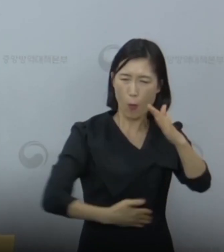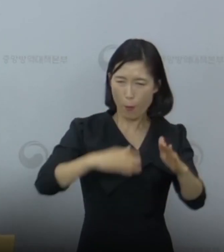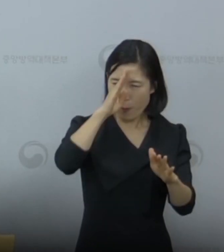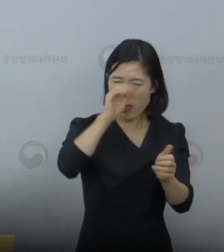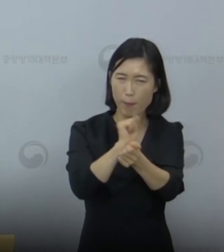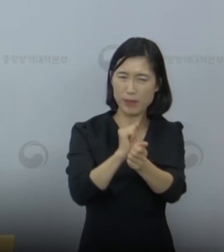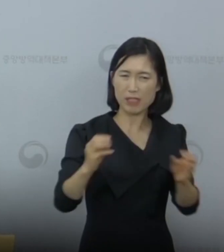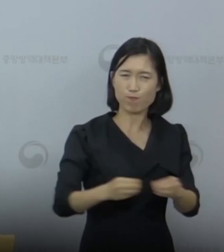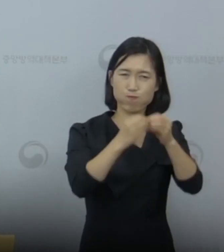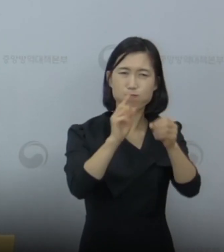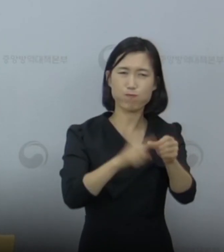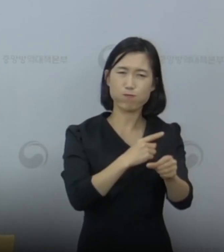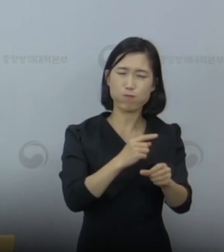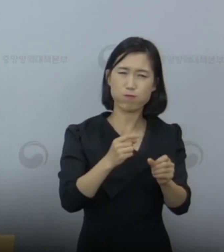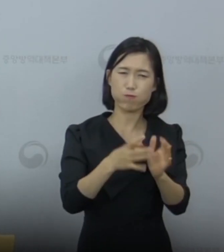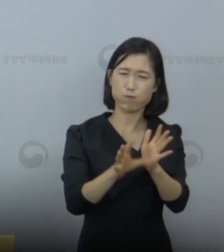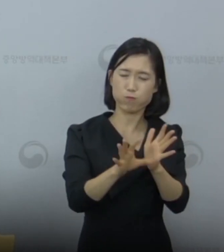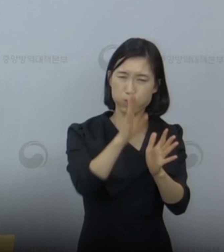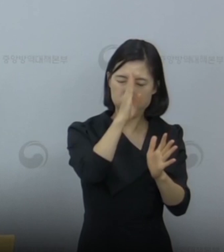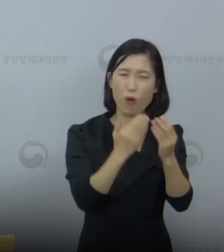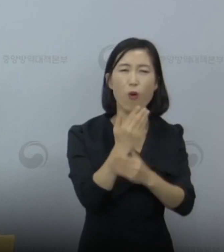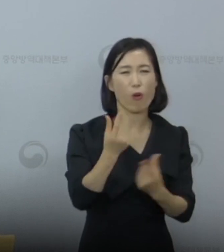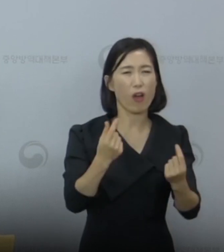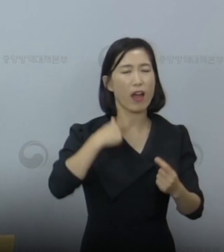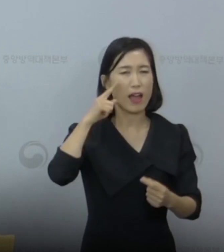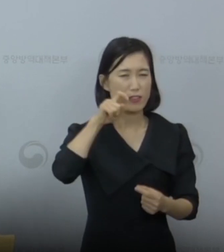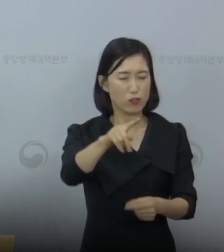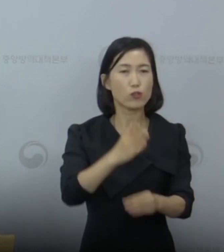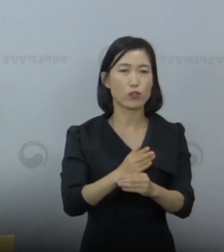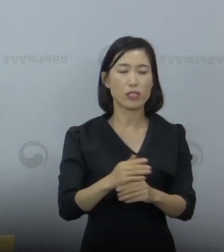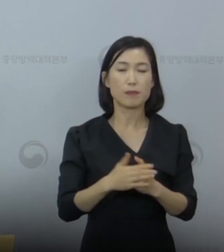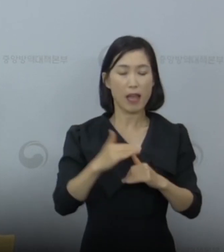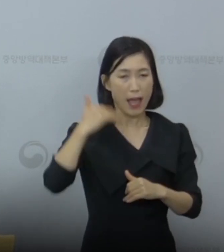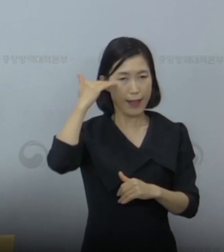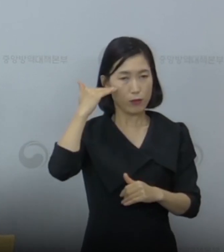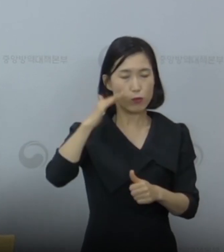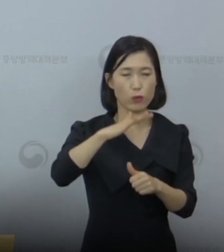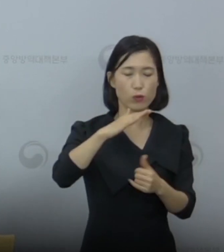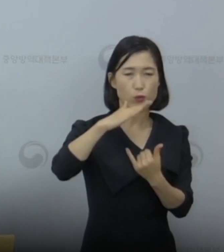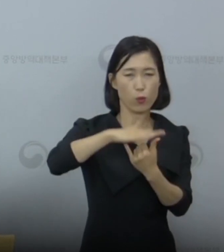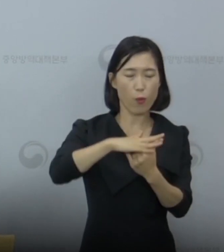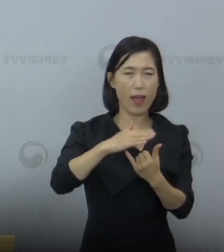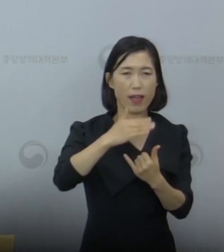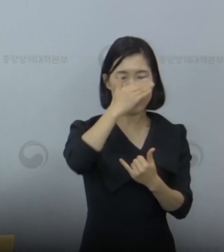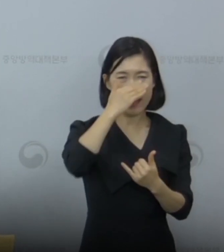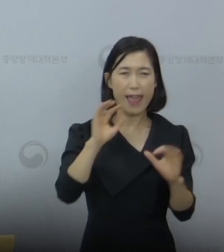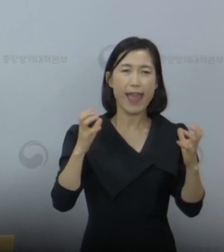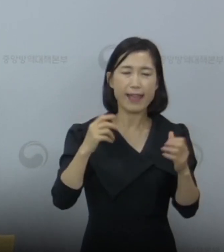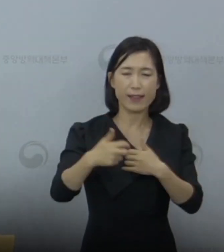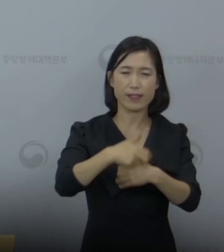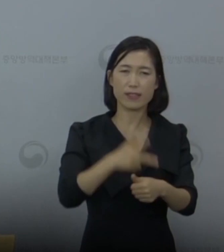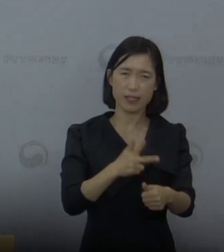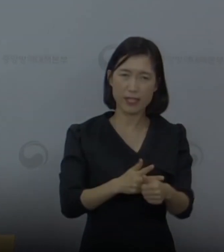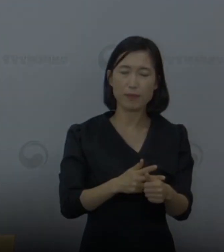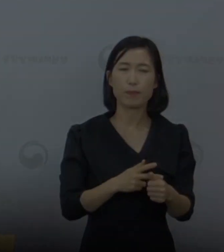아직까지는 국내에서 우리가 그 소아 청소년과의 전문가분들, 일선에서 환자를 보시는 분들로부터는